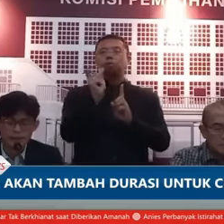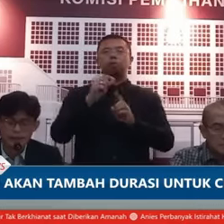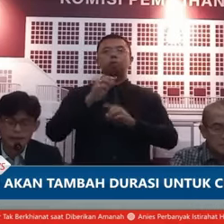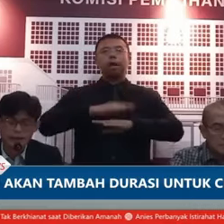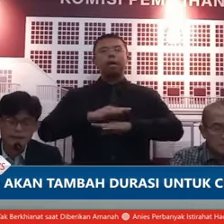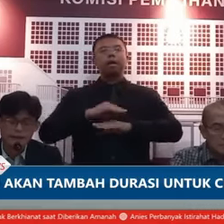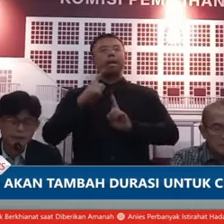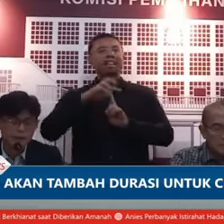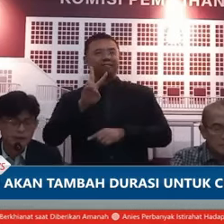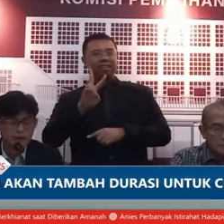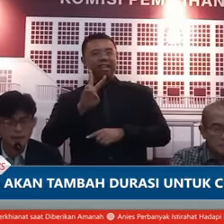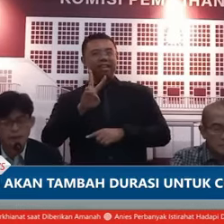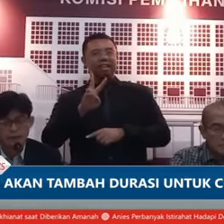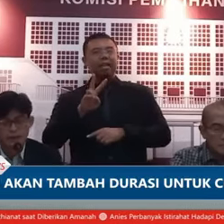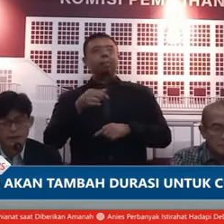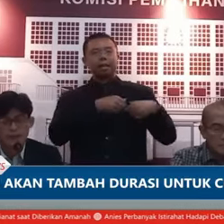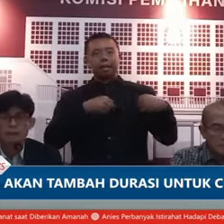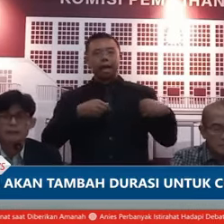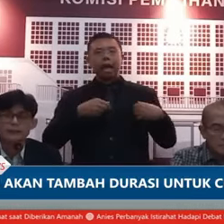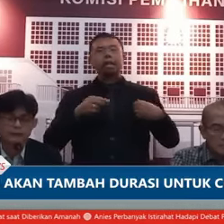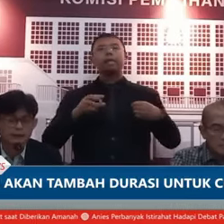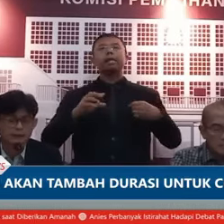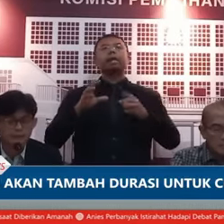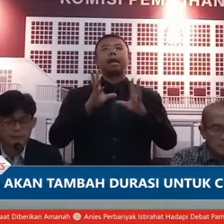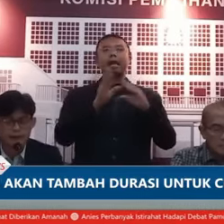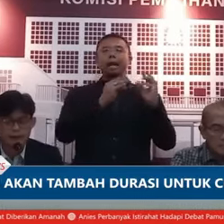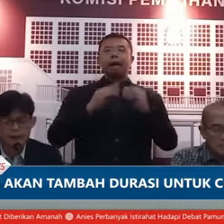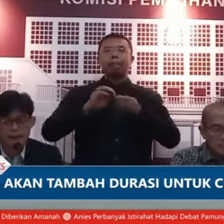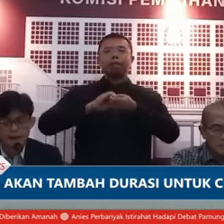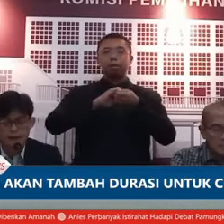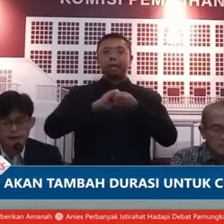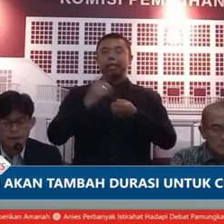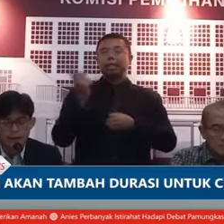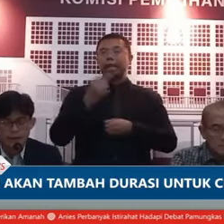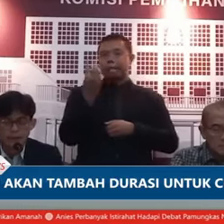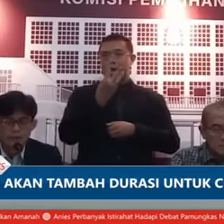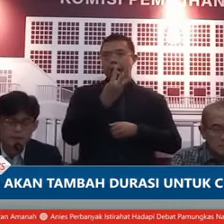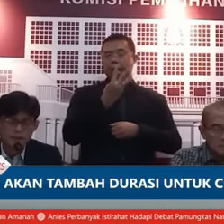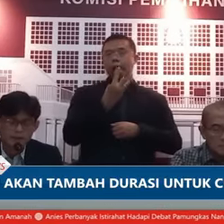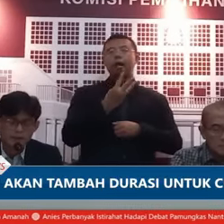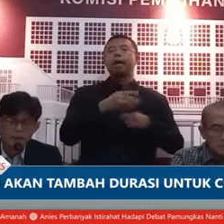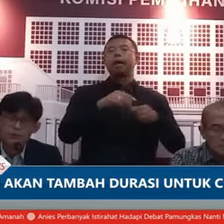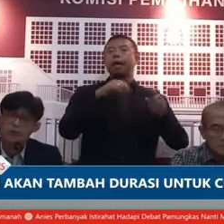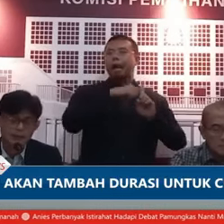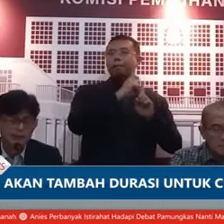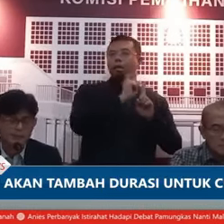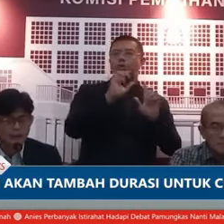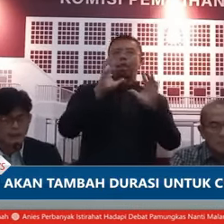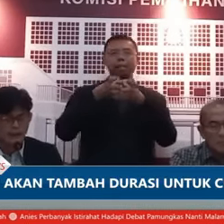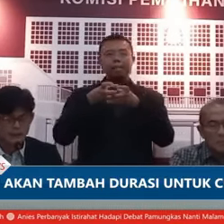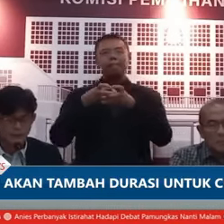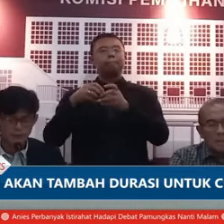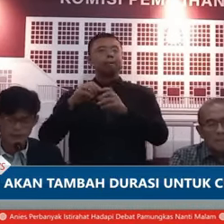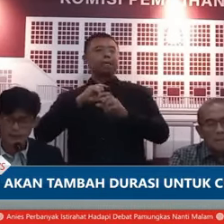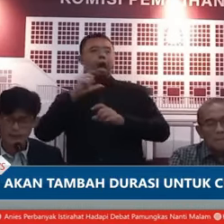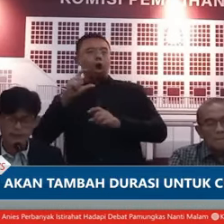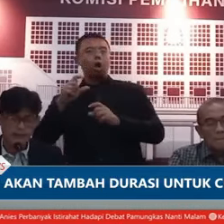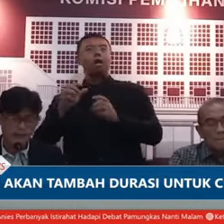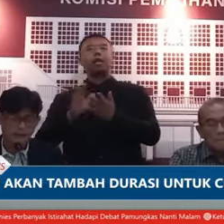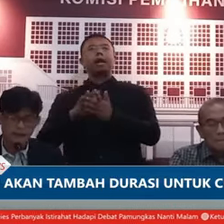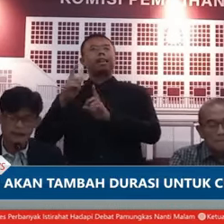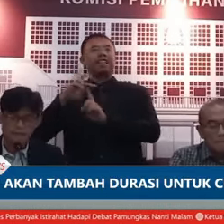durasi, namun hal ini tidak mengubah durasi total pelaksanaan debat. Seperti diketahui bersama, total durasi debat Pilpres yakni 120